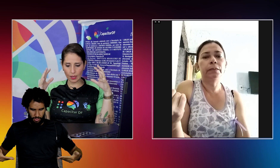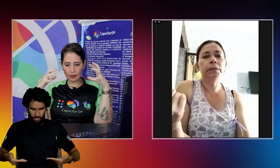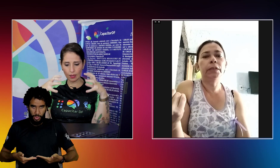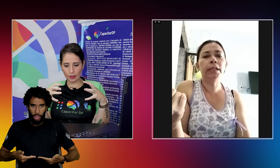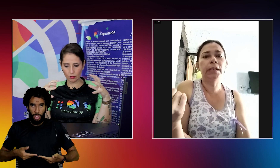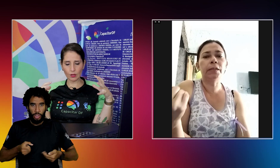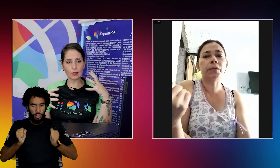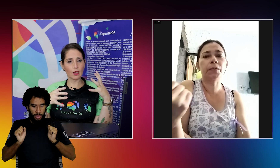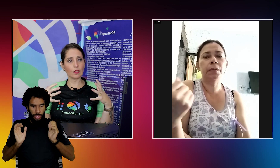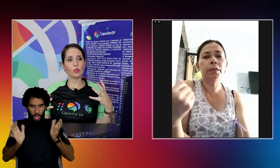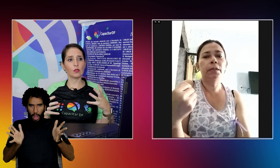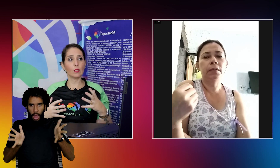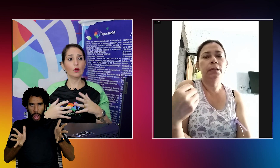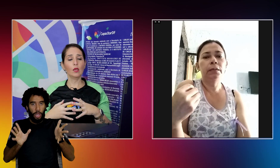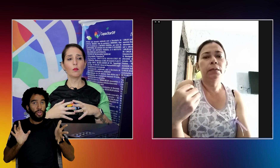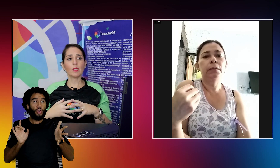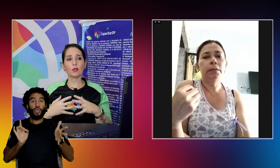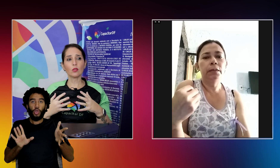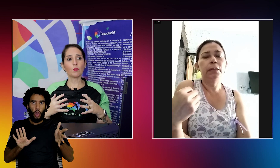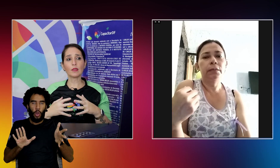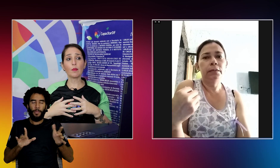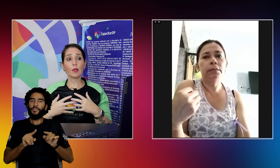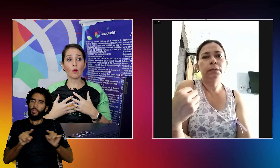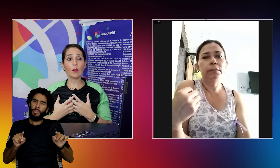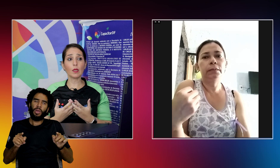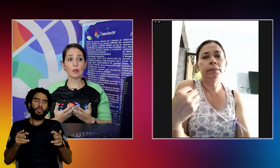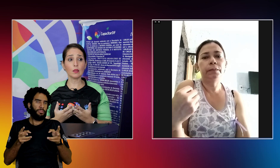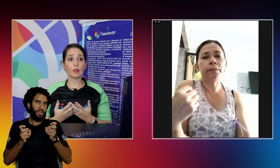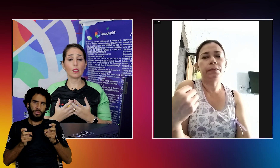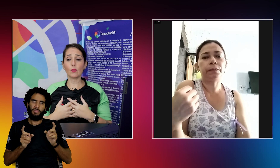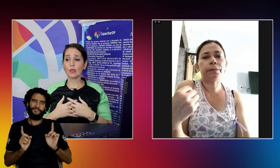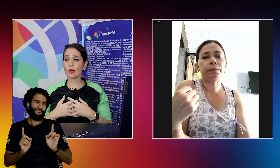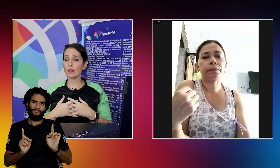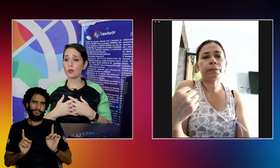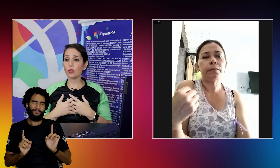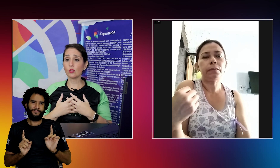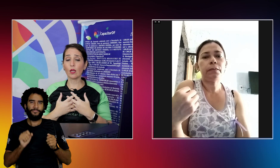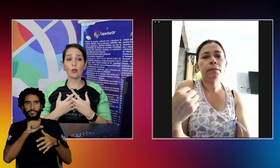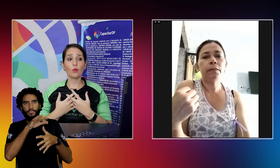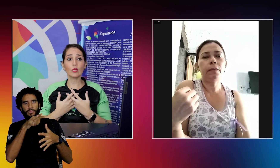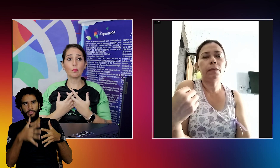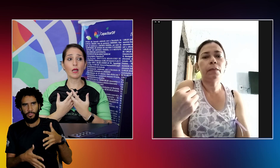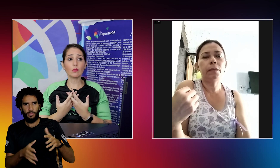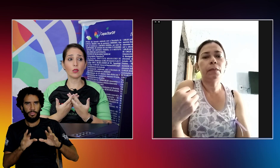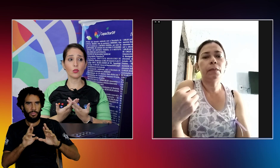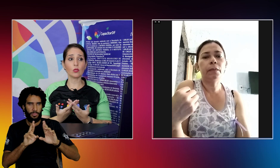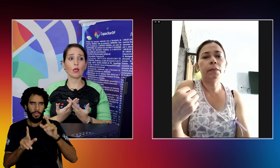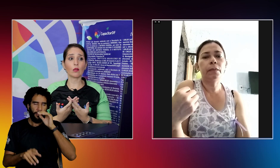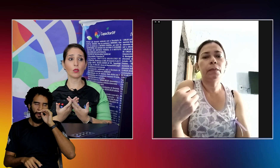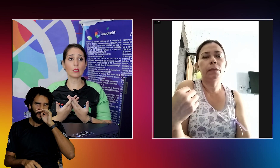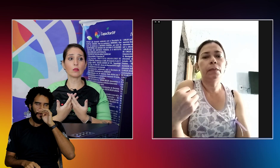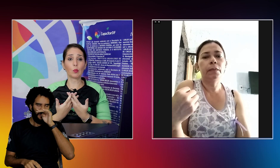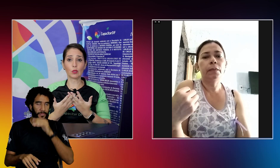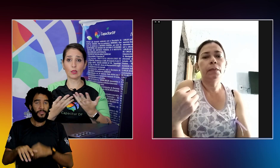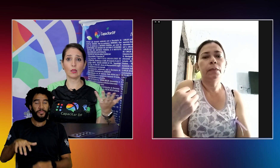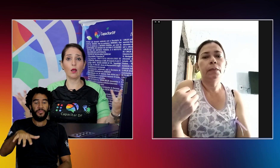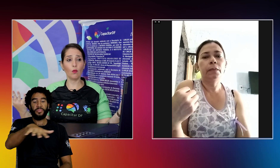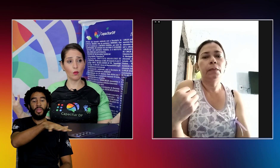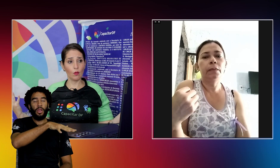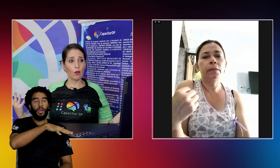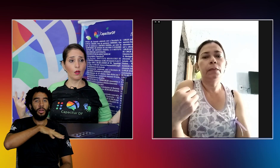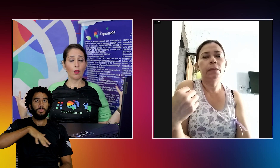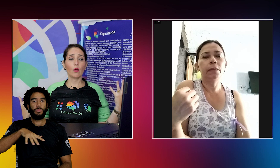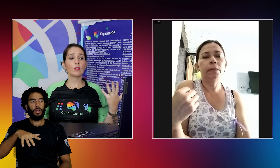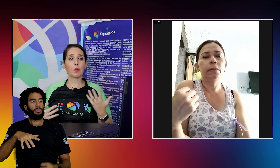que sinalizar dentro dessa caixinha. Mas a gente percebe que não é bem assim. Na língua de sinais, a gente tem o espaço que a gente tem à nossa